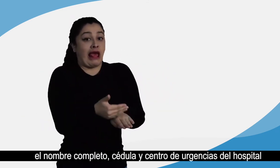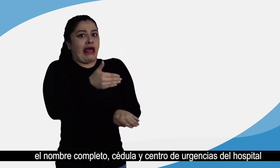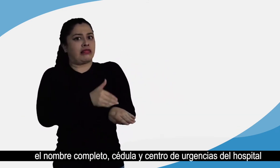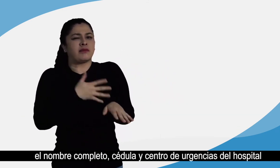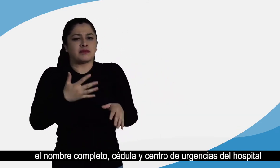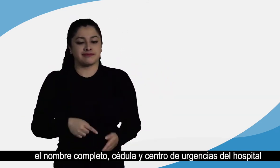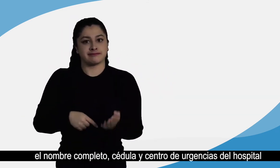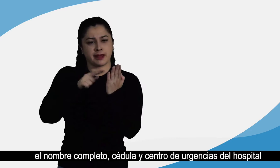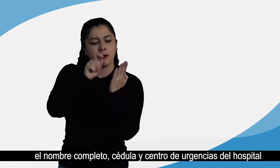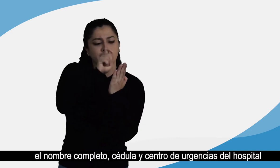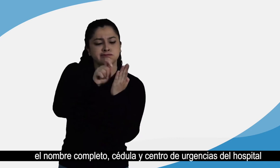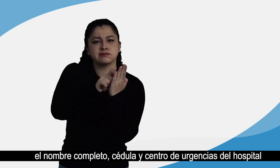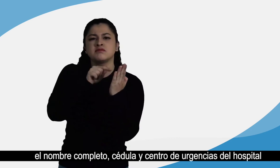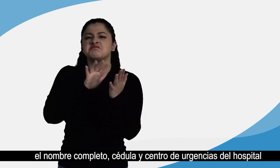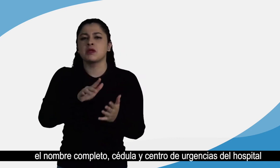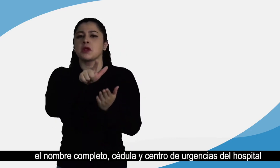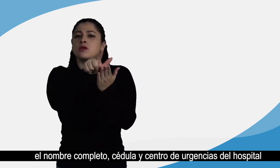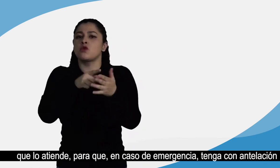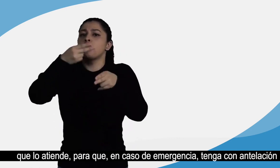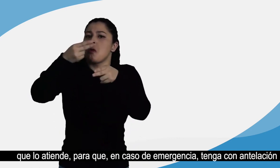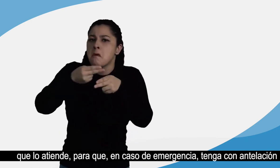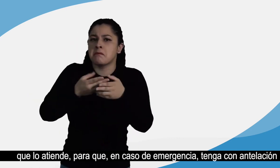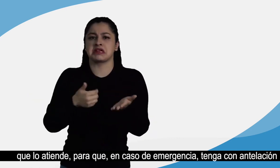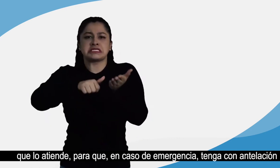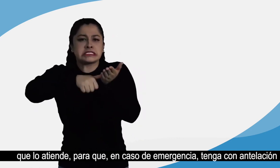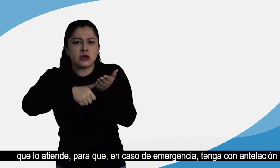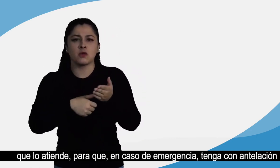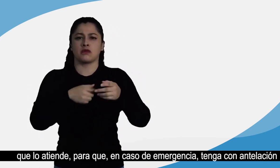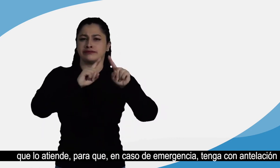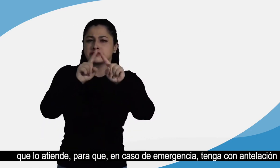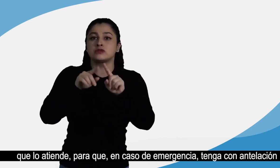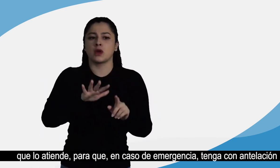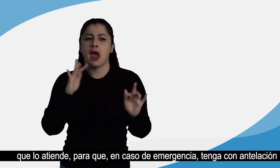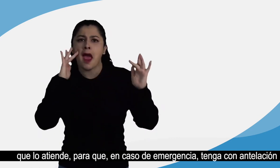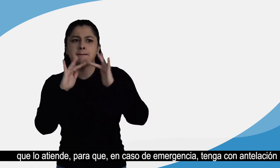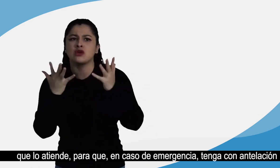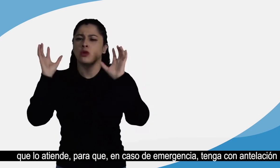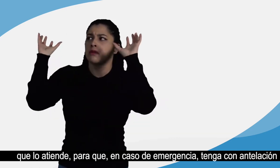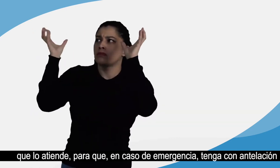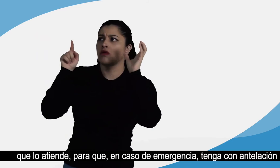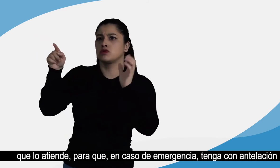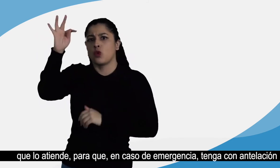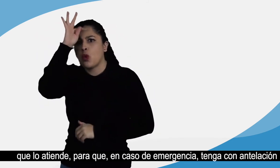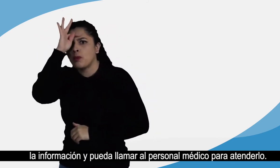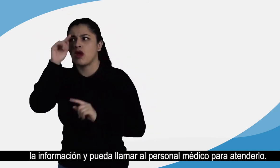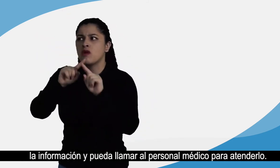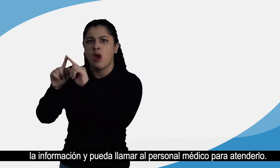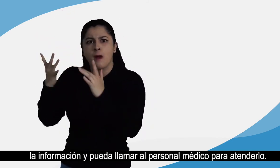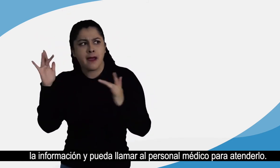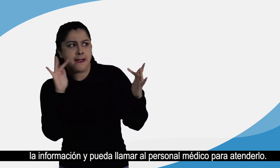cédula y centro de urgencias del hospital que lo atiende Para que en caso de emergencia tenga con antelación la información y